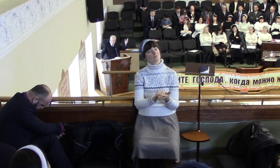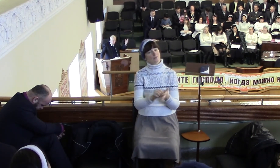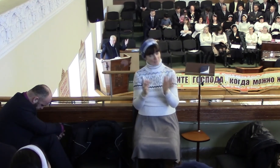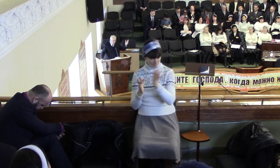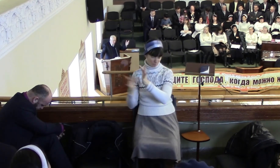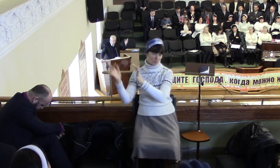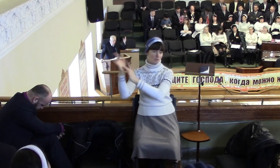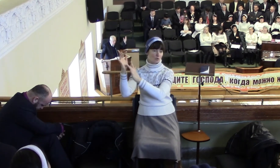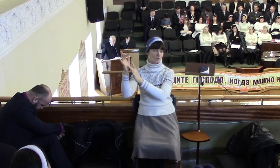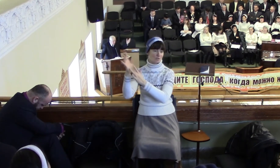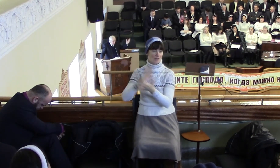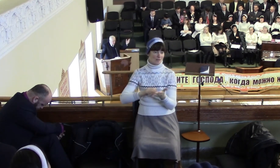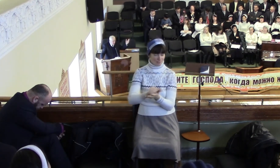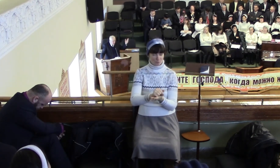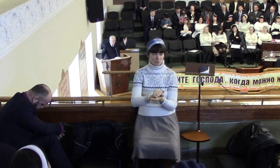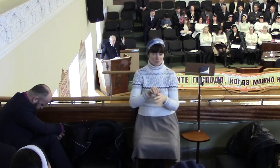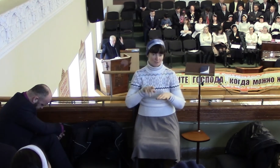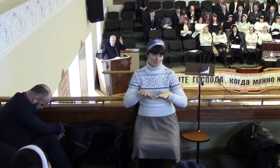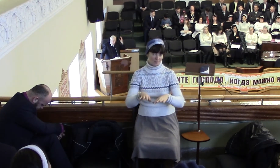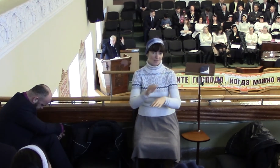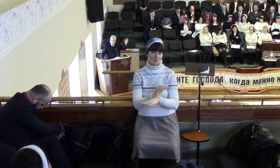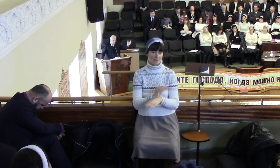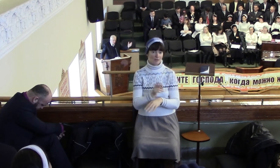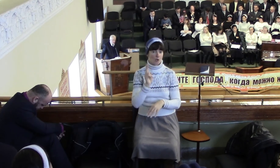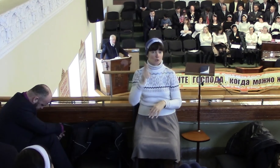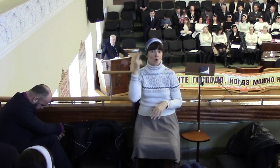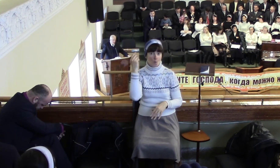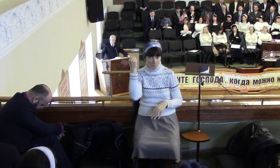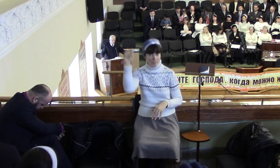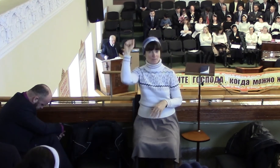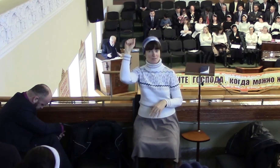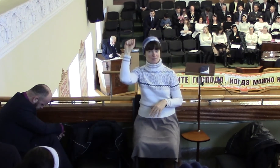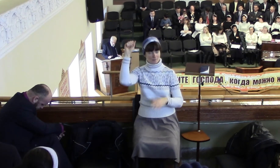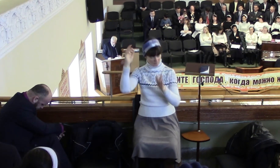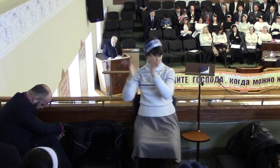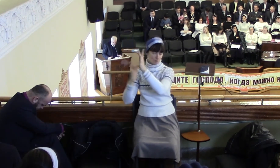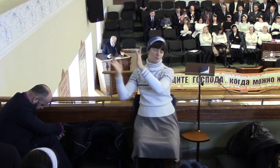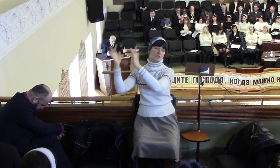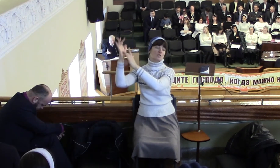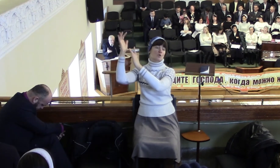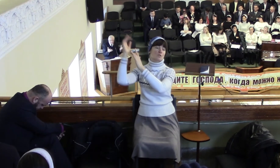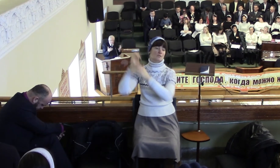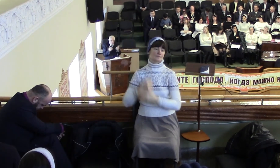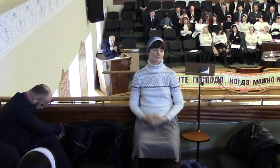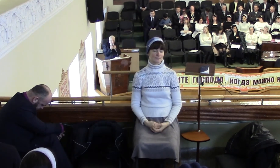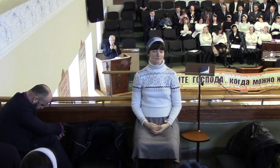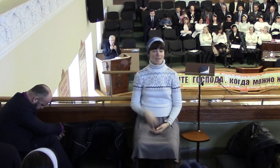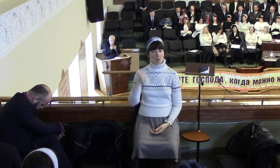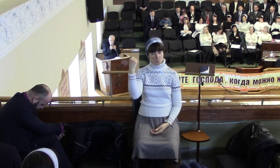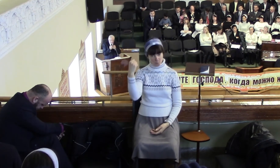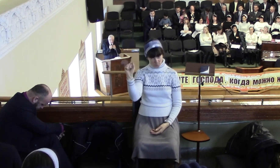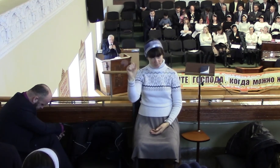Иисус Христос. Кто победитель? Иисус Христос. Братья и сестры, победа над